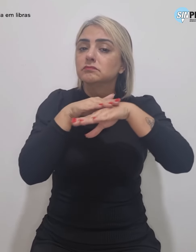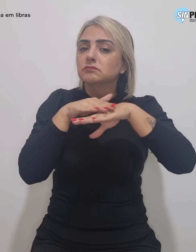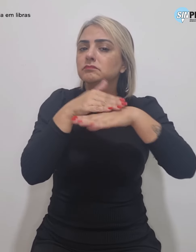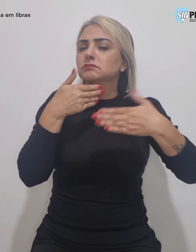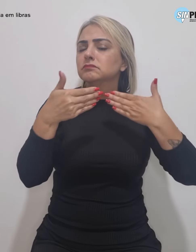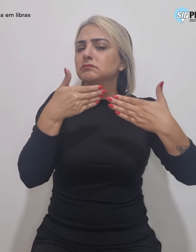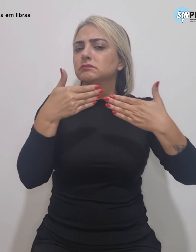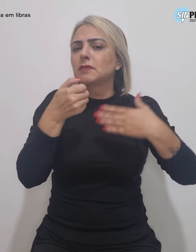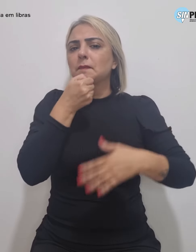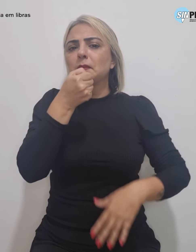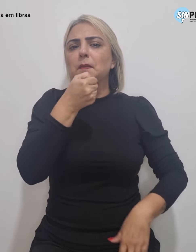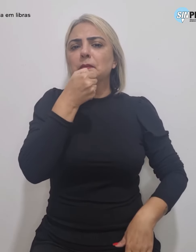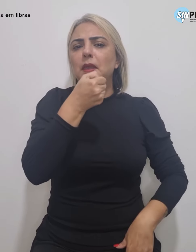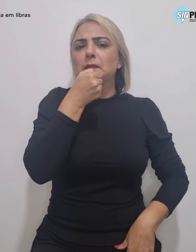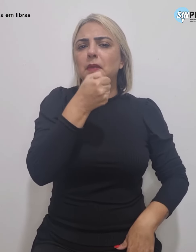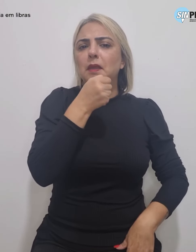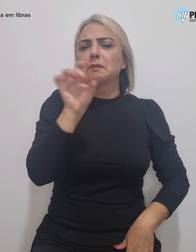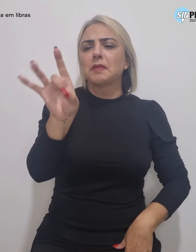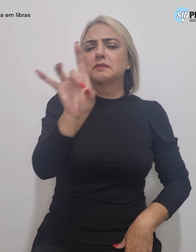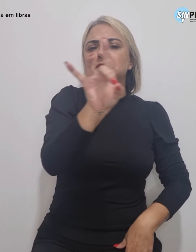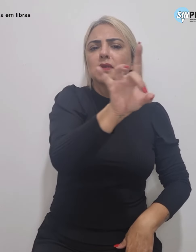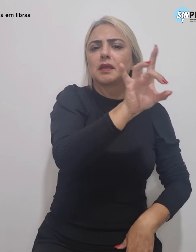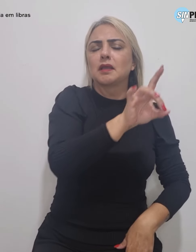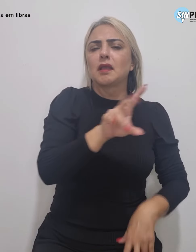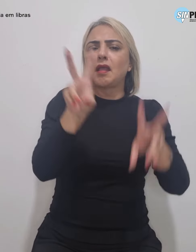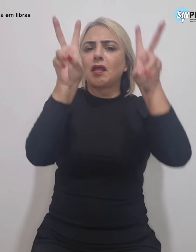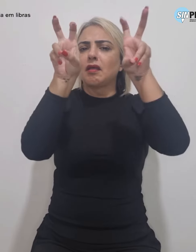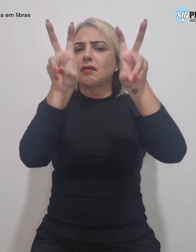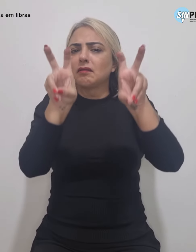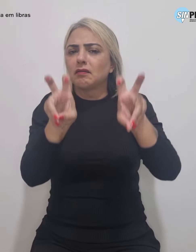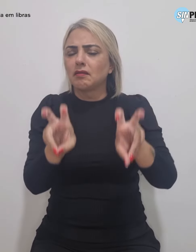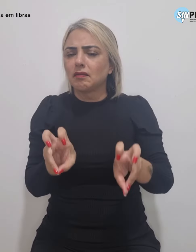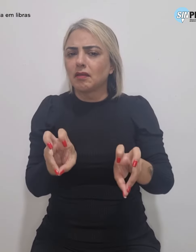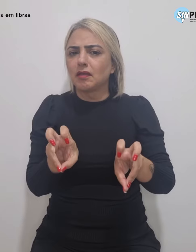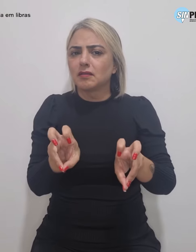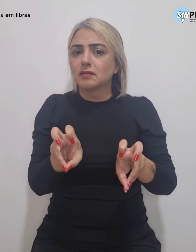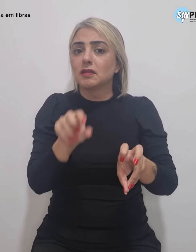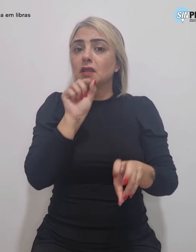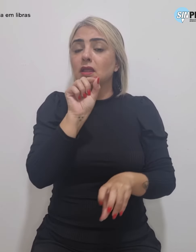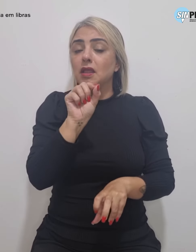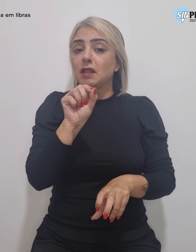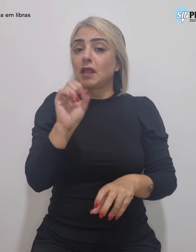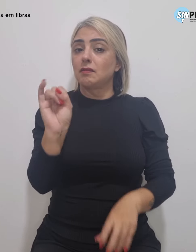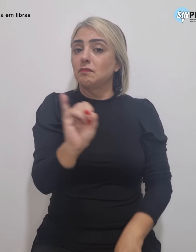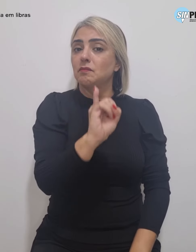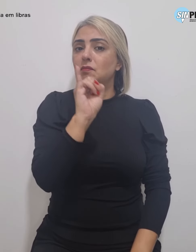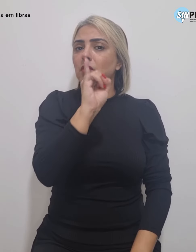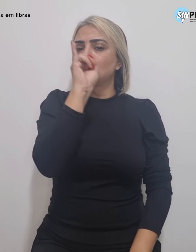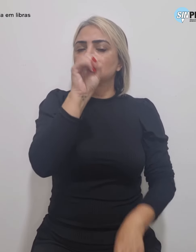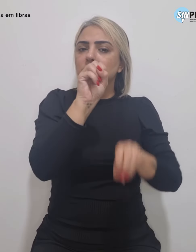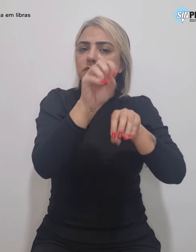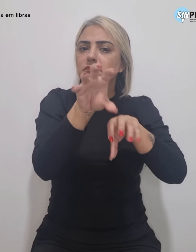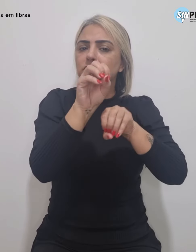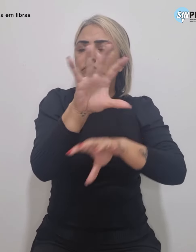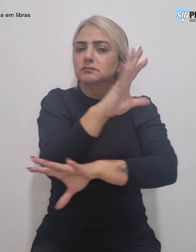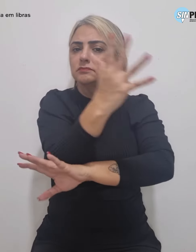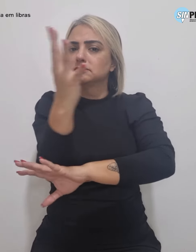os entrevistados sobre vários sub-temas, dentre os quais, da importância da educação ambiental hoje